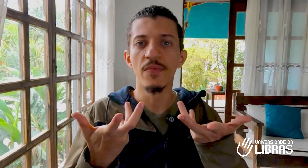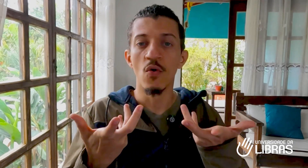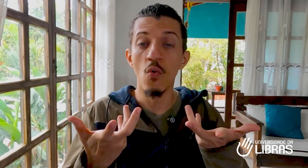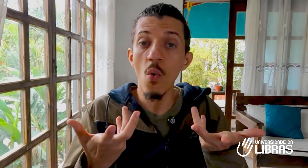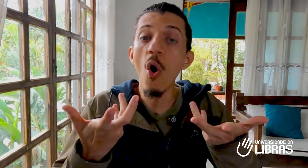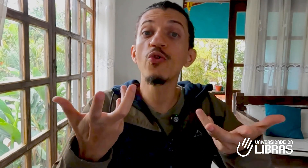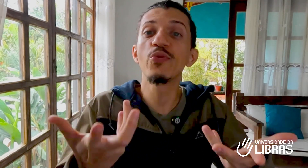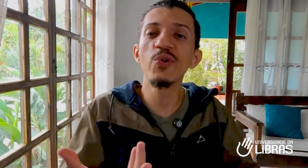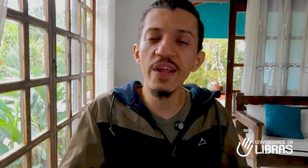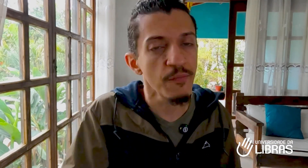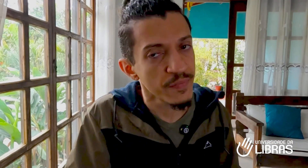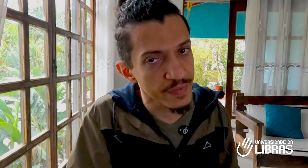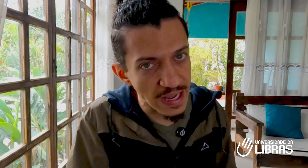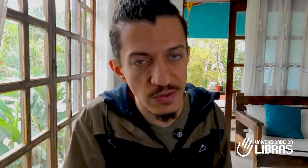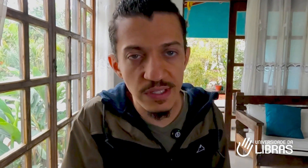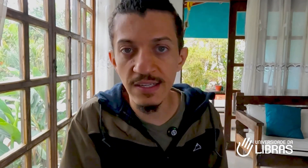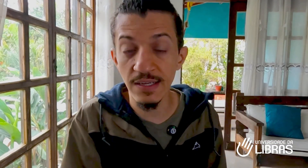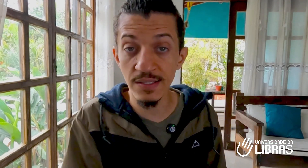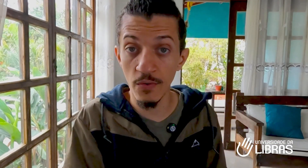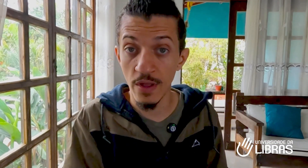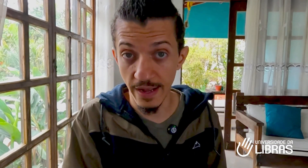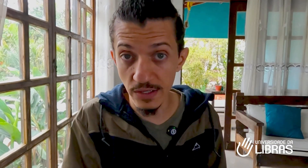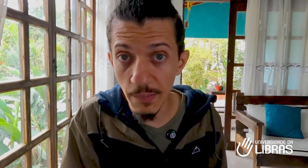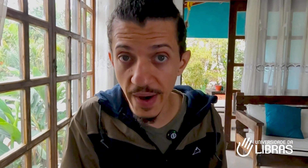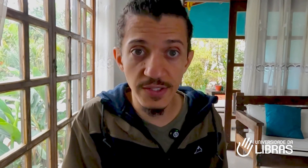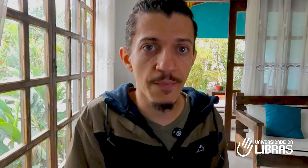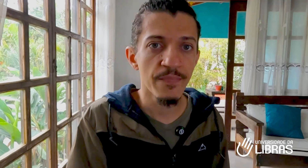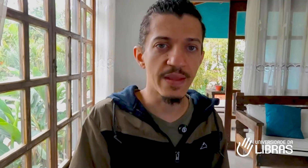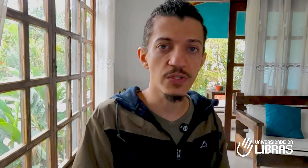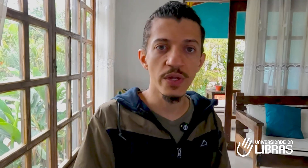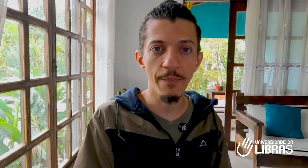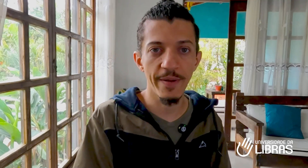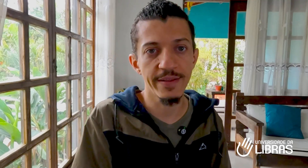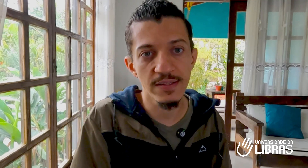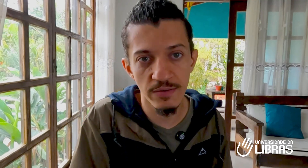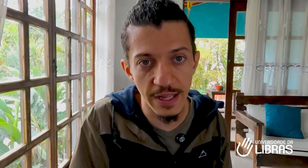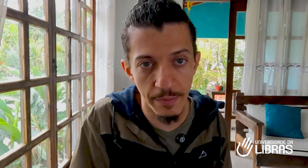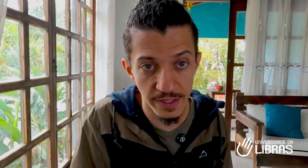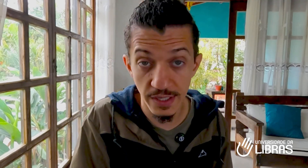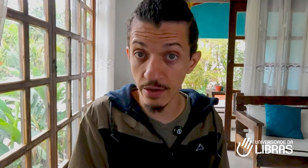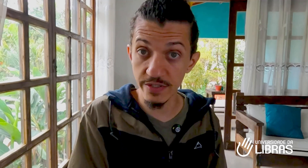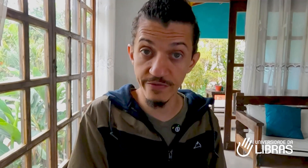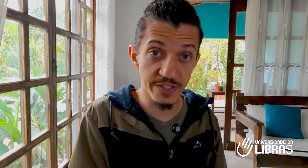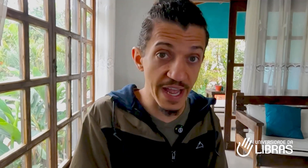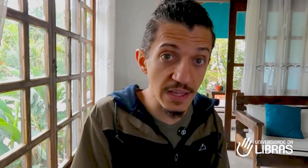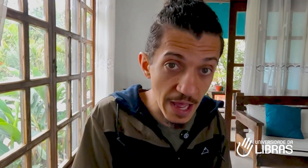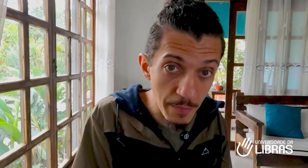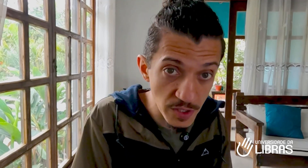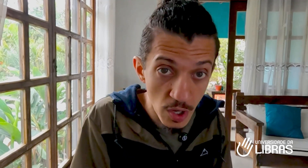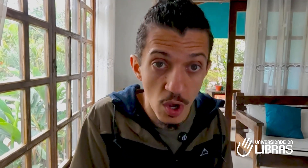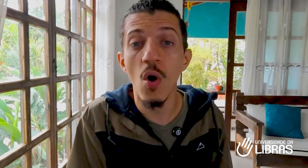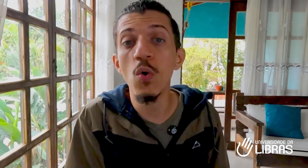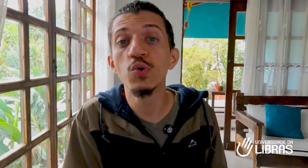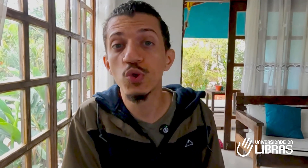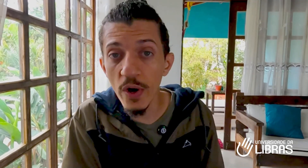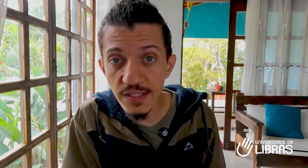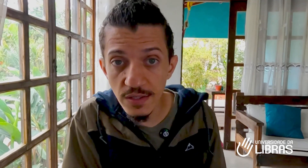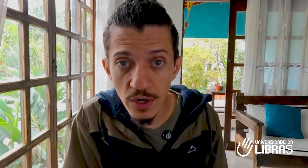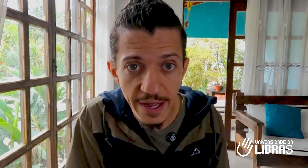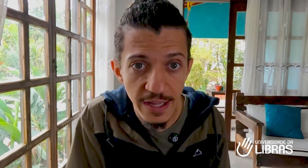um outro nível na sua sinalização, na sua prática, na sua interpretação da Libras. Então, se você é intérprete ou sonha se tornar